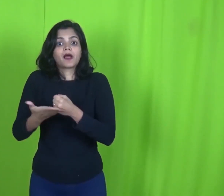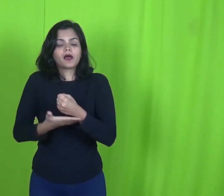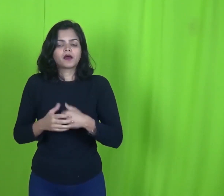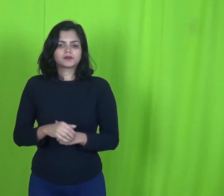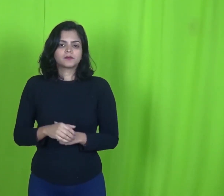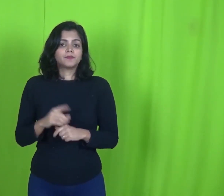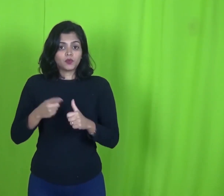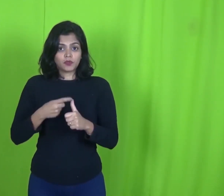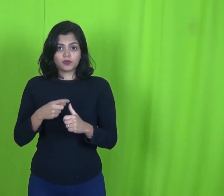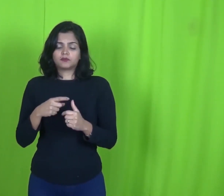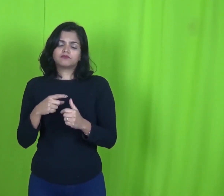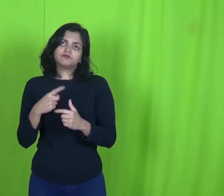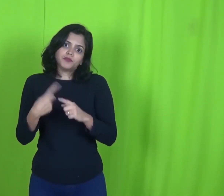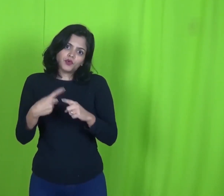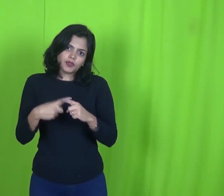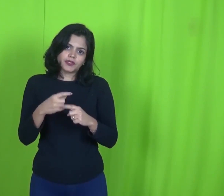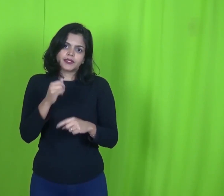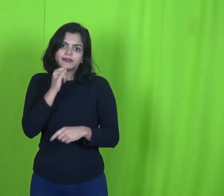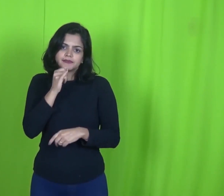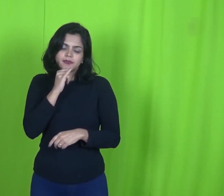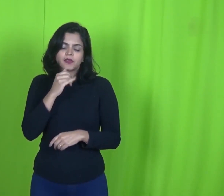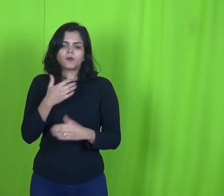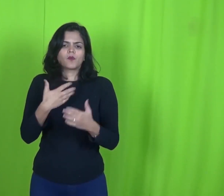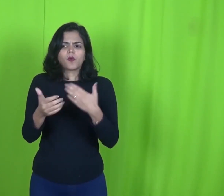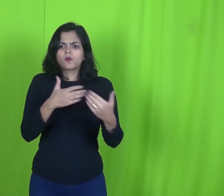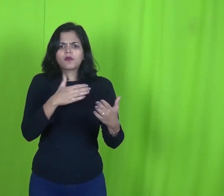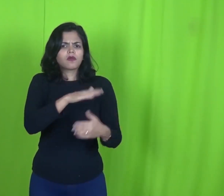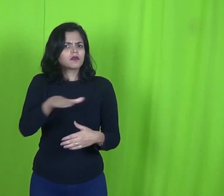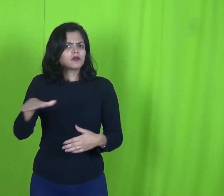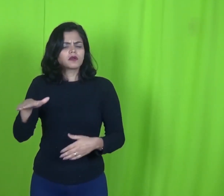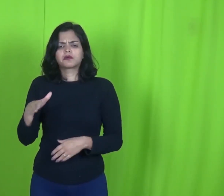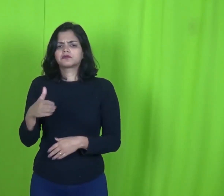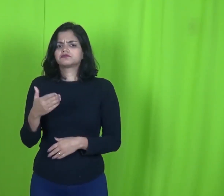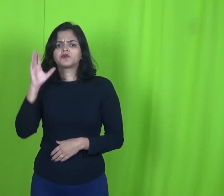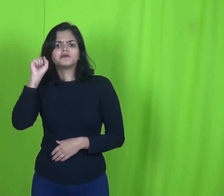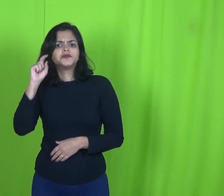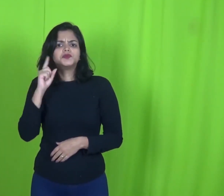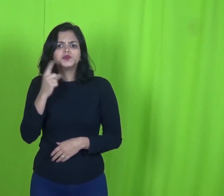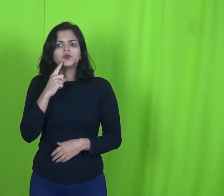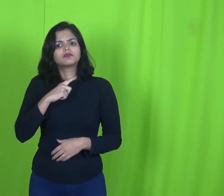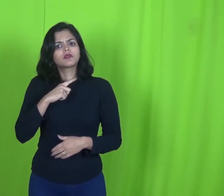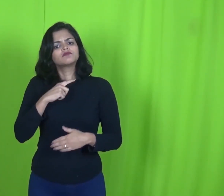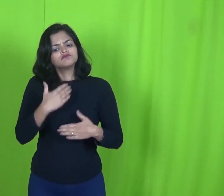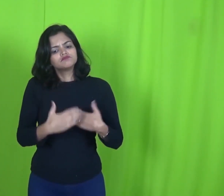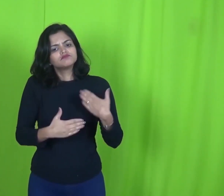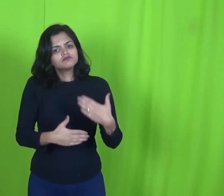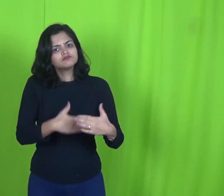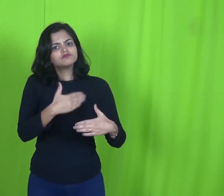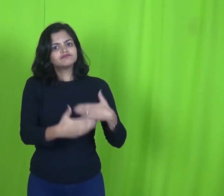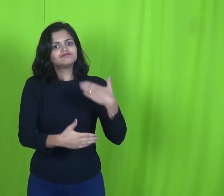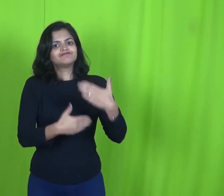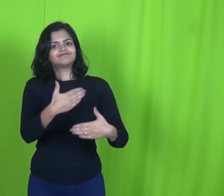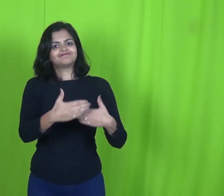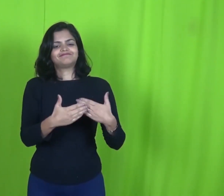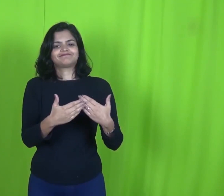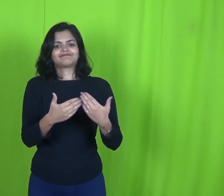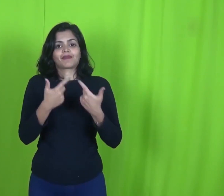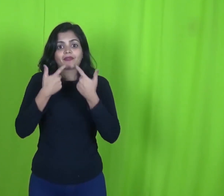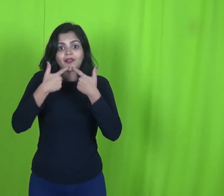linguístico. Porque, por exemplo, crianças ouvintes e surdas, elas se desenvolvem, mas